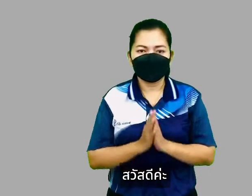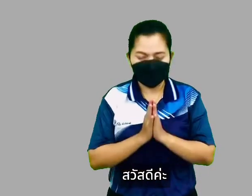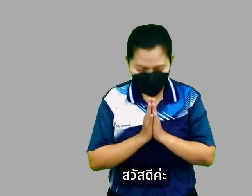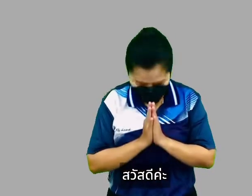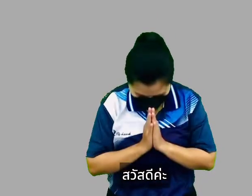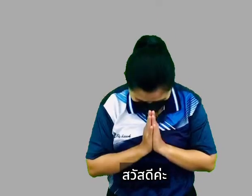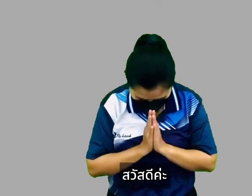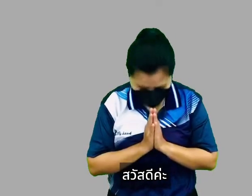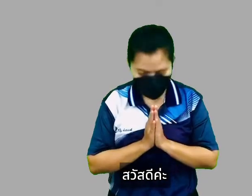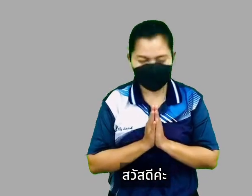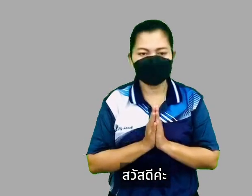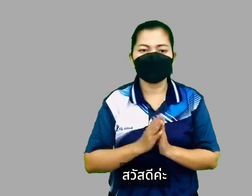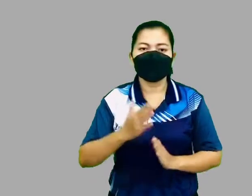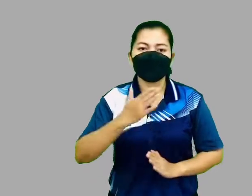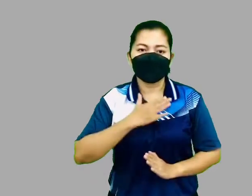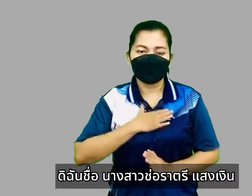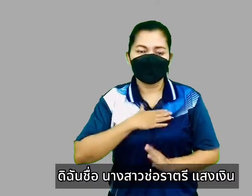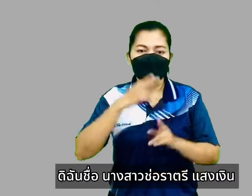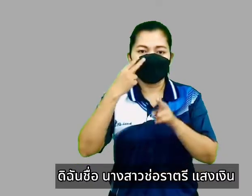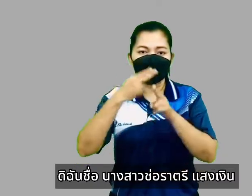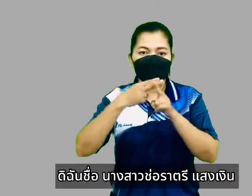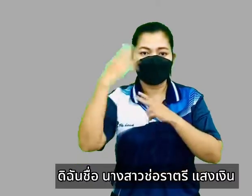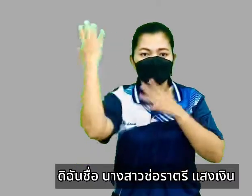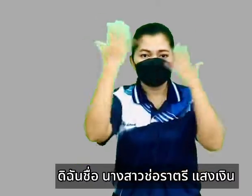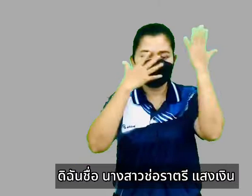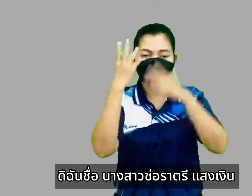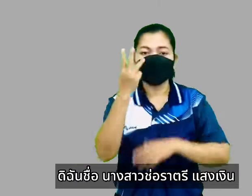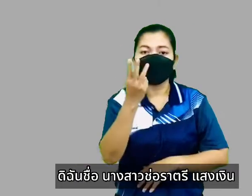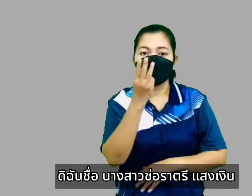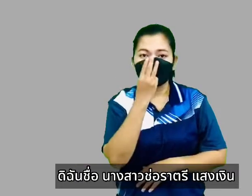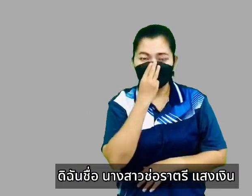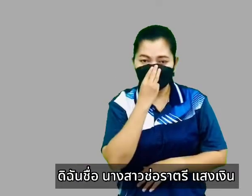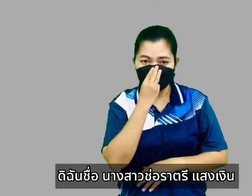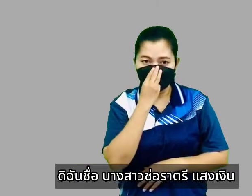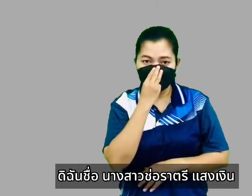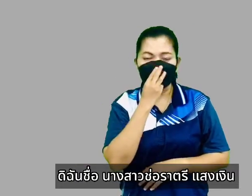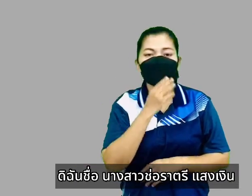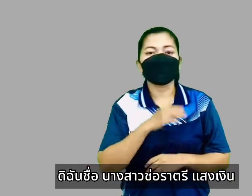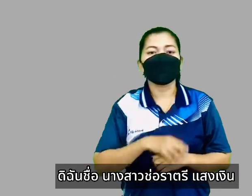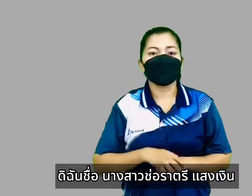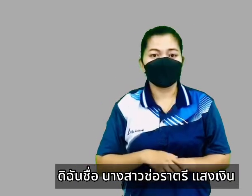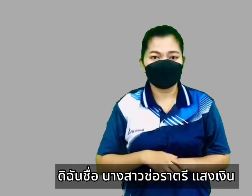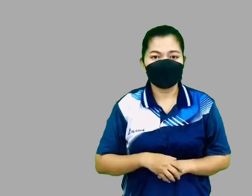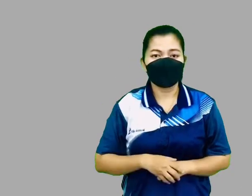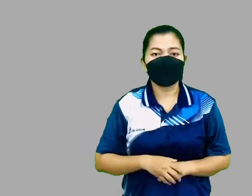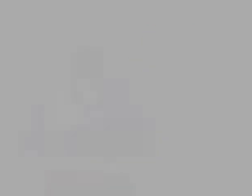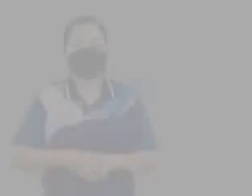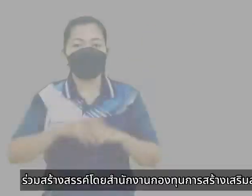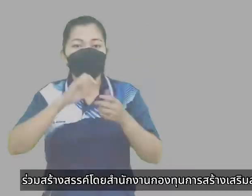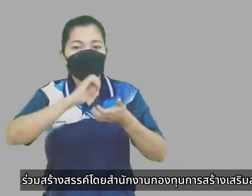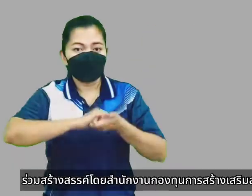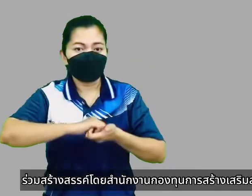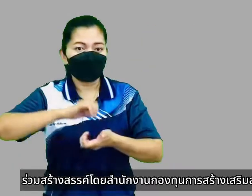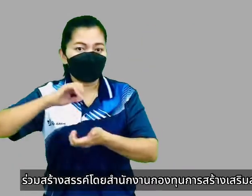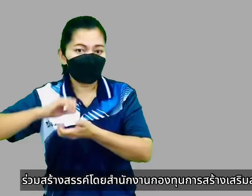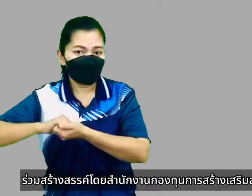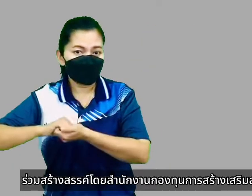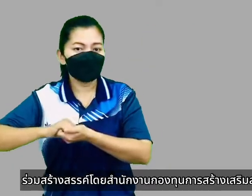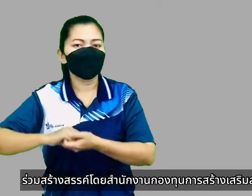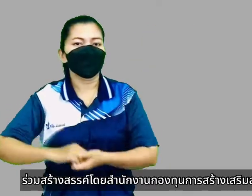สวัสดีค่ะดิฉันชื่อนางสาวช่อราตรีแสงเงินร่วมสร้างสรรค์โดยส